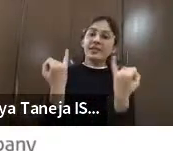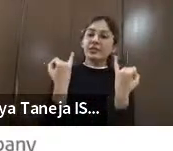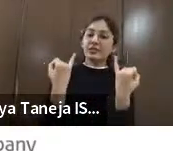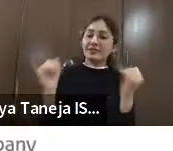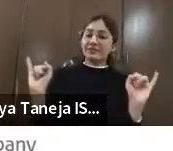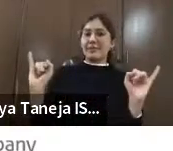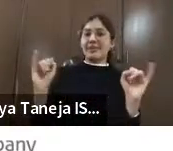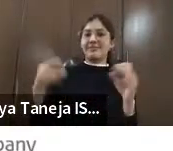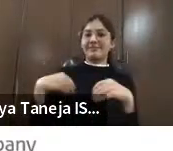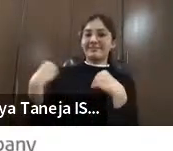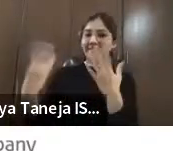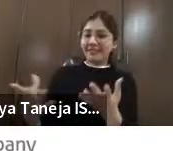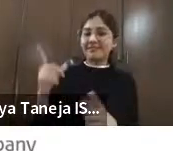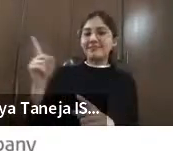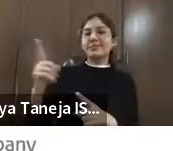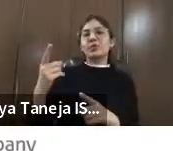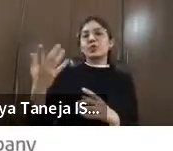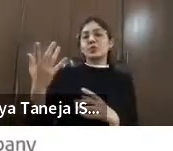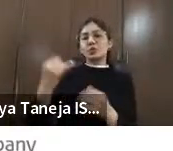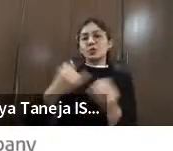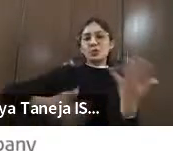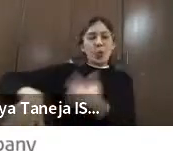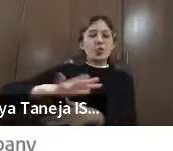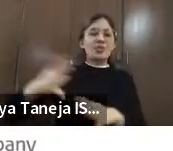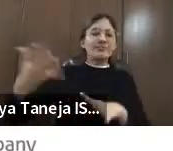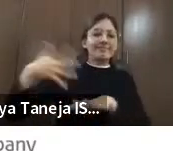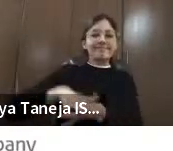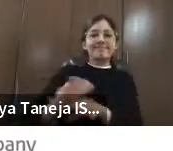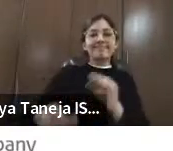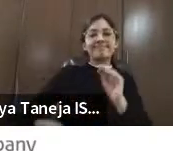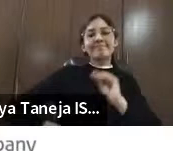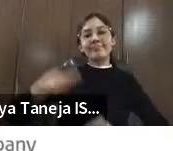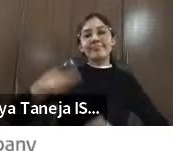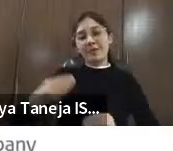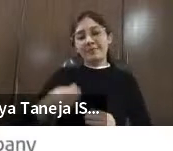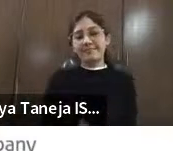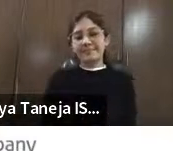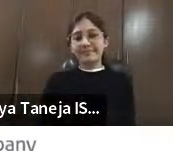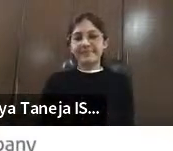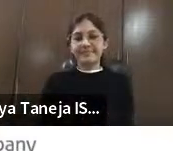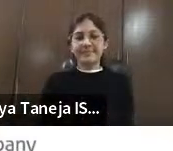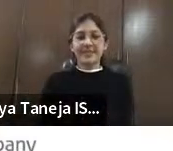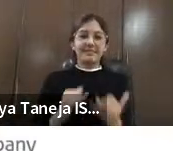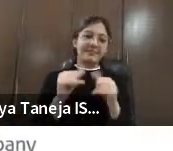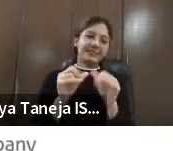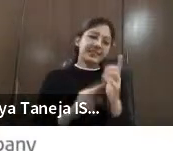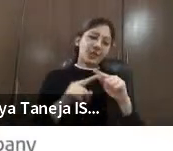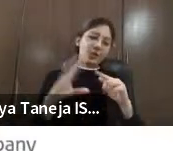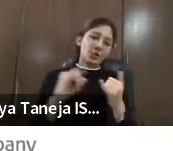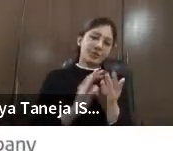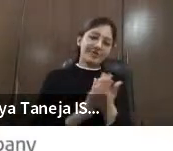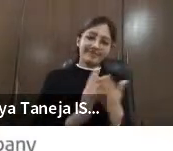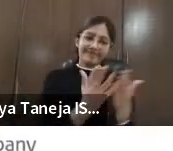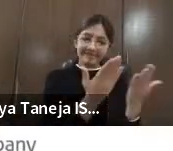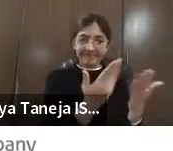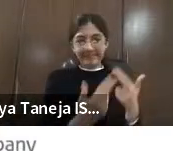be a part of the social ecosystem. Let's hear it from Ms. Santosh Sharma.